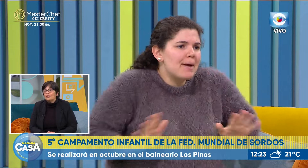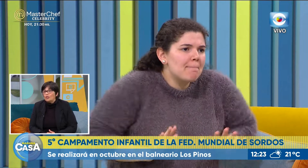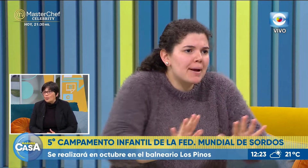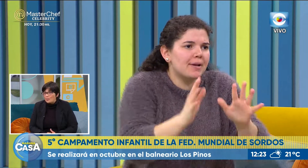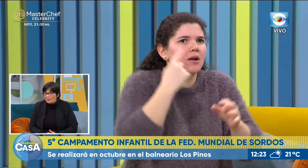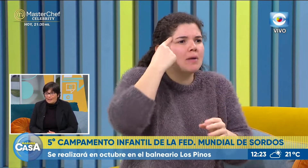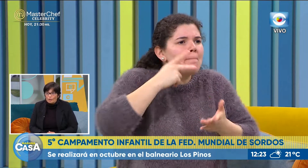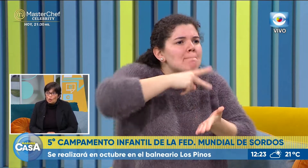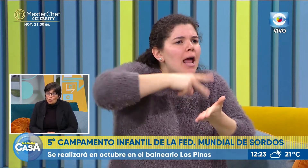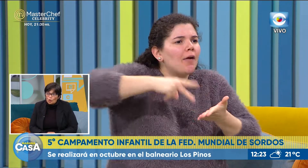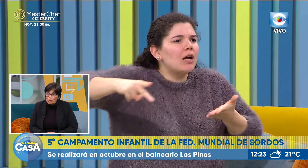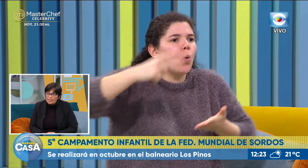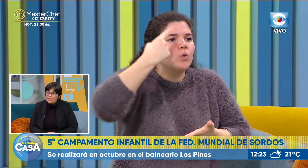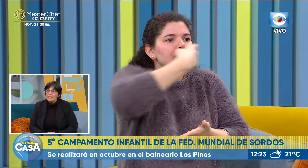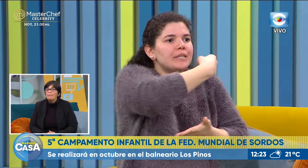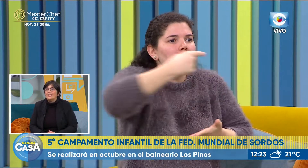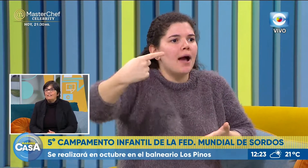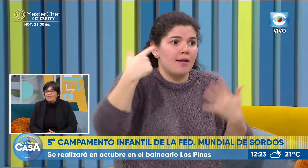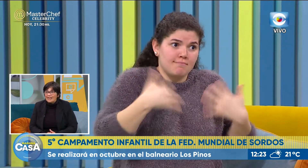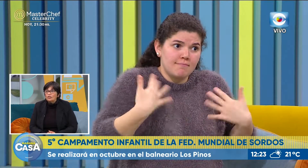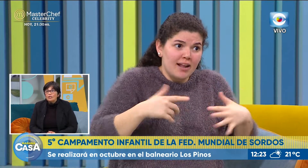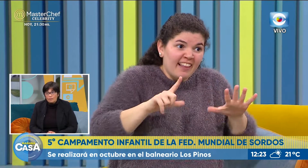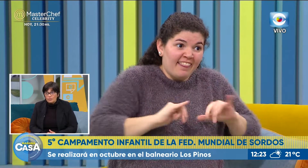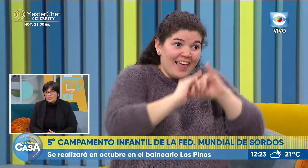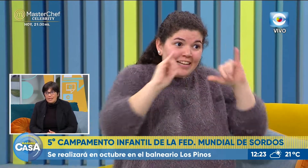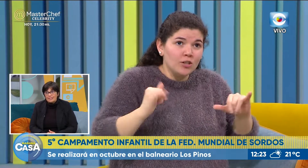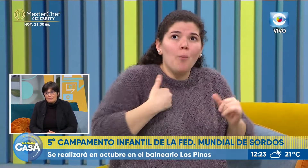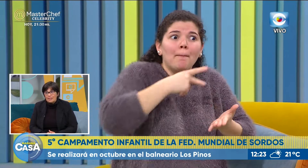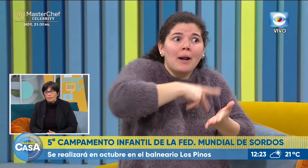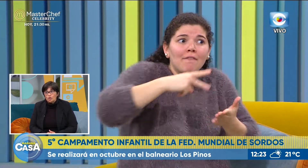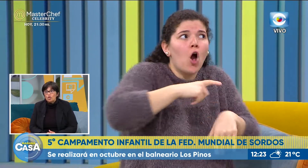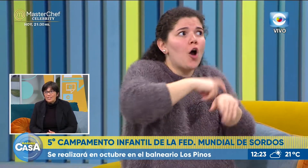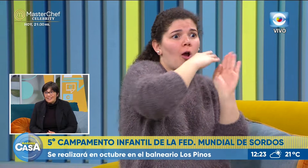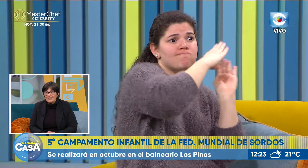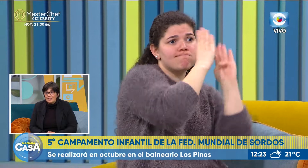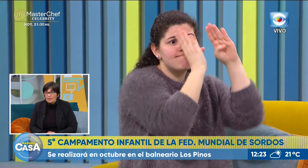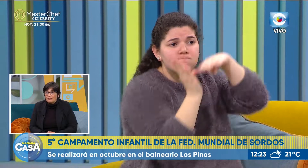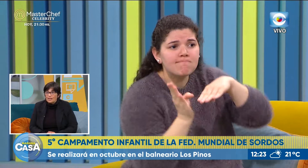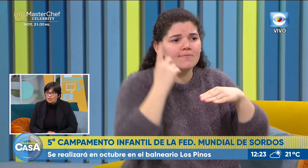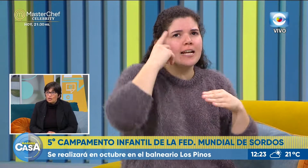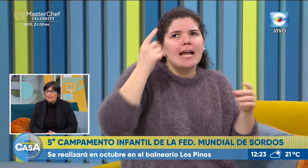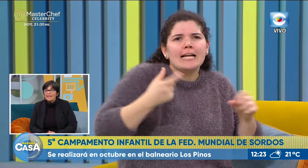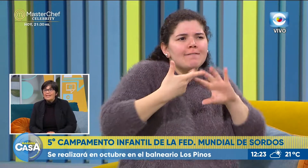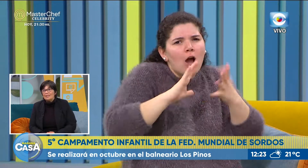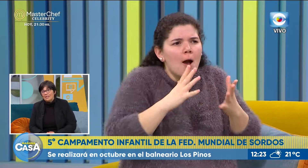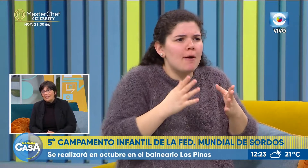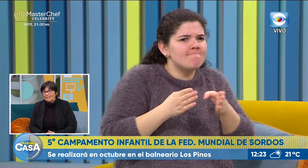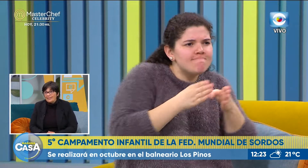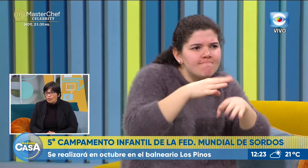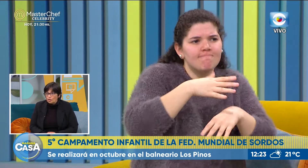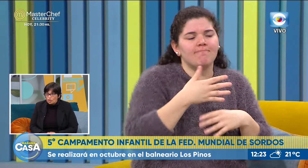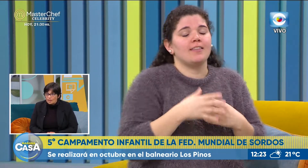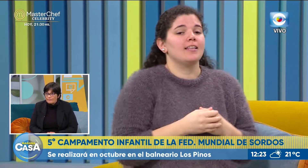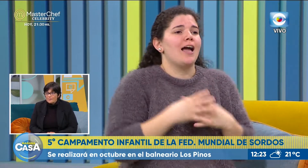recortando y preparando cosas, planificando qué vamos a hacer en la semana, porque son siete días de planificación de mañana,